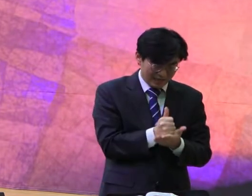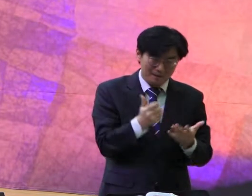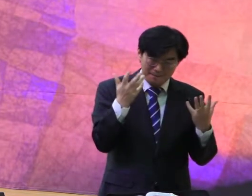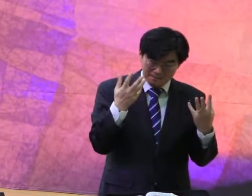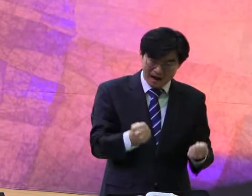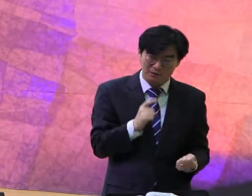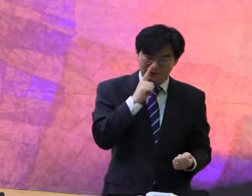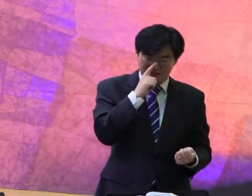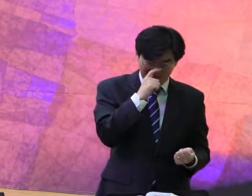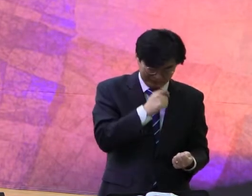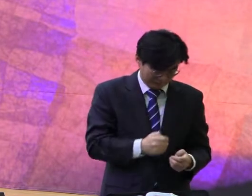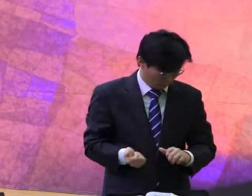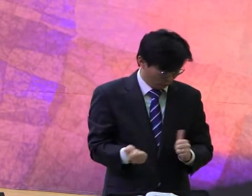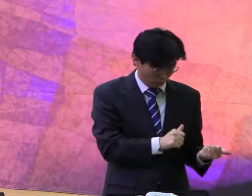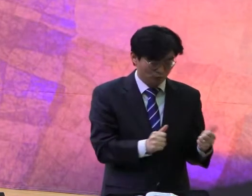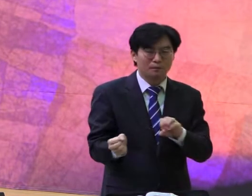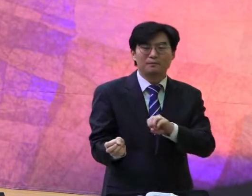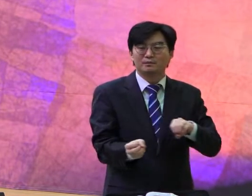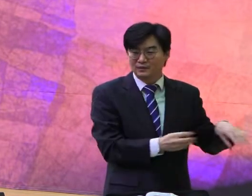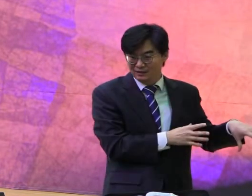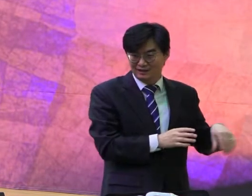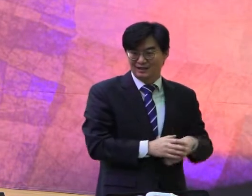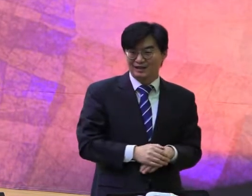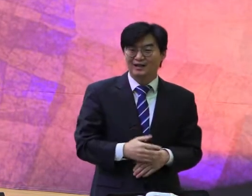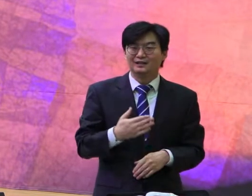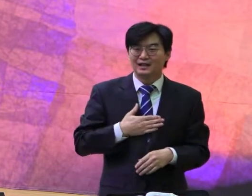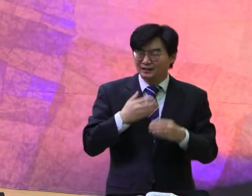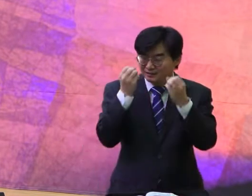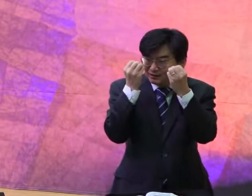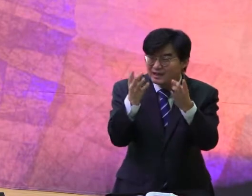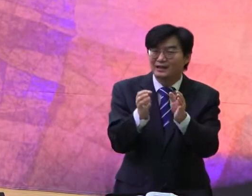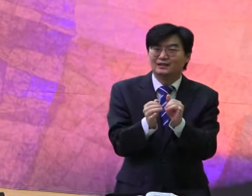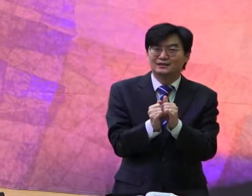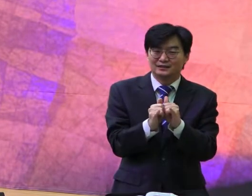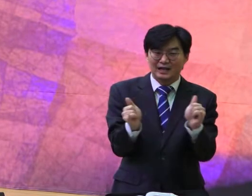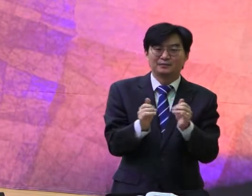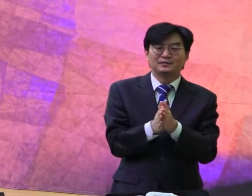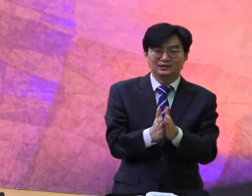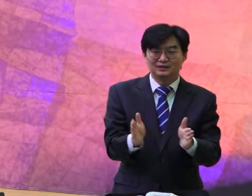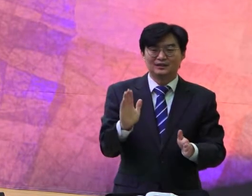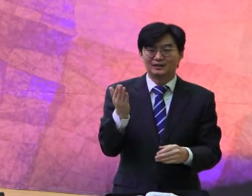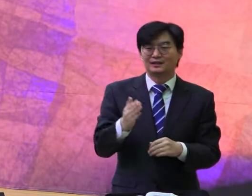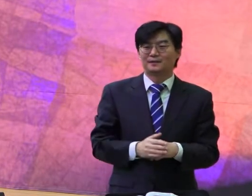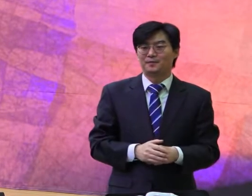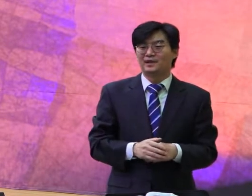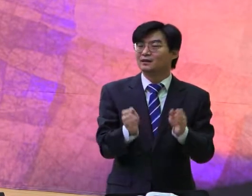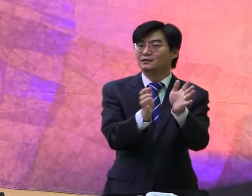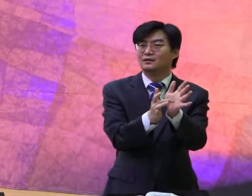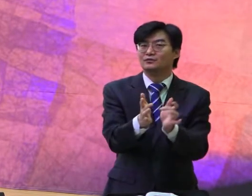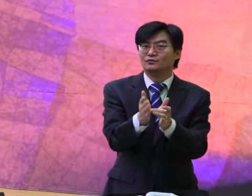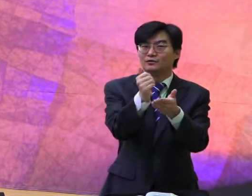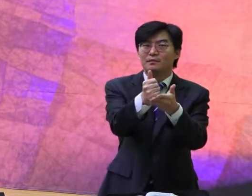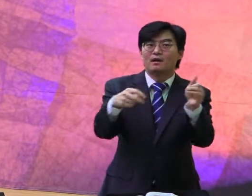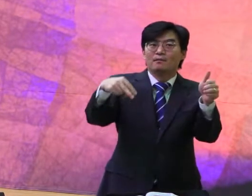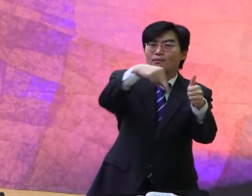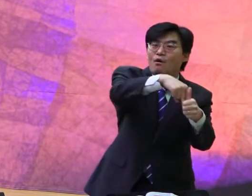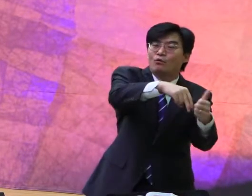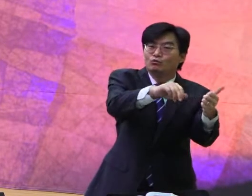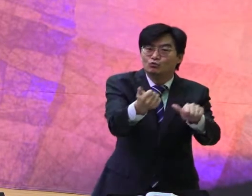것을 믿는 신앙입니다. 여러분 그것을 여러분들이 믿어야 합니다. 그래서 끊임없이